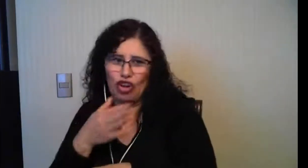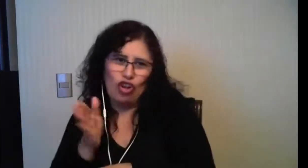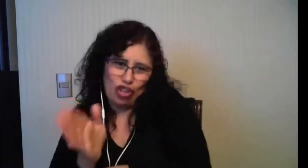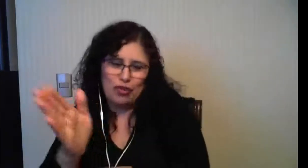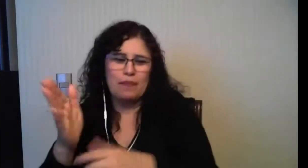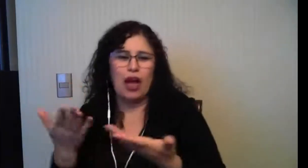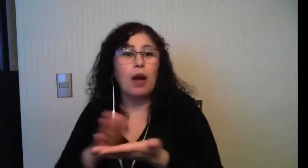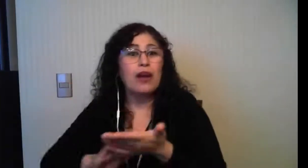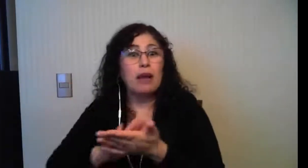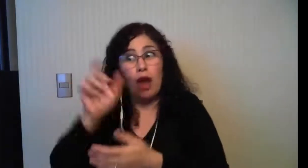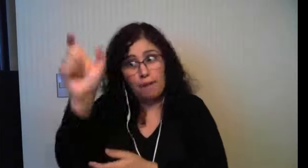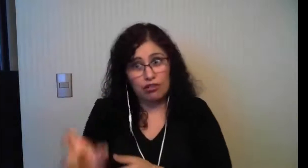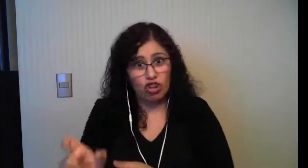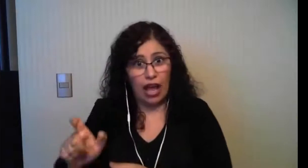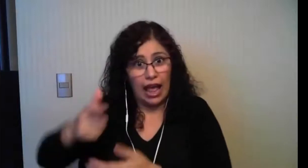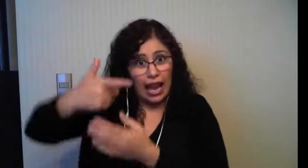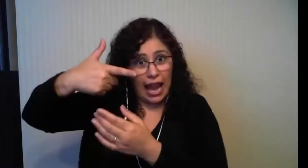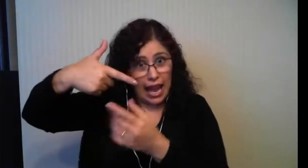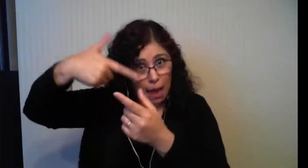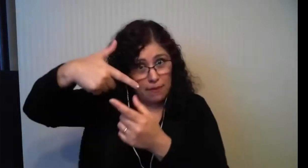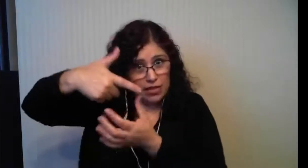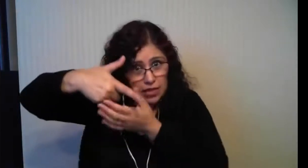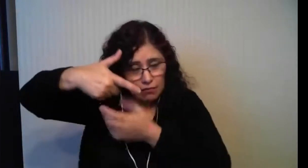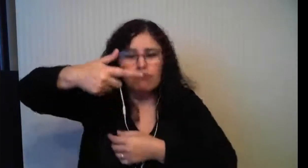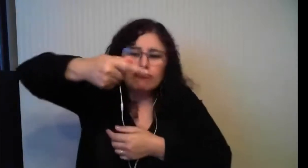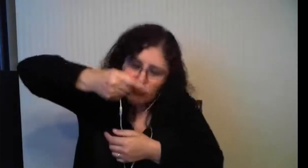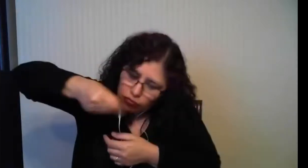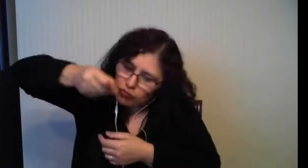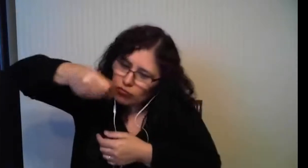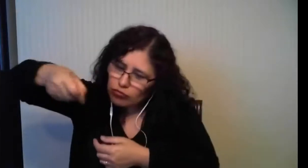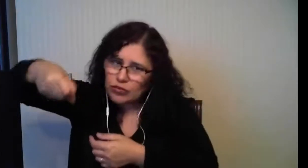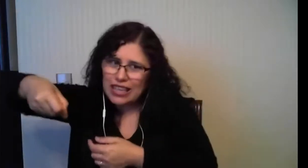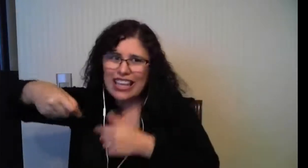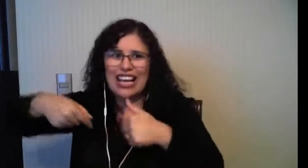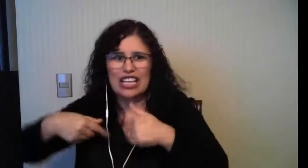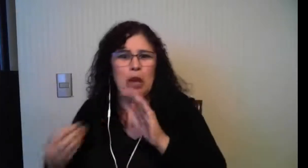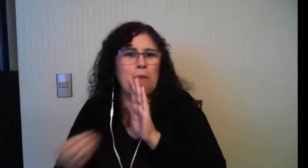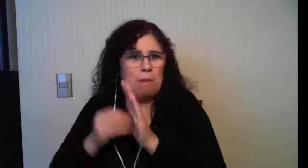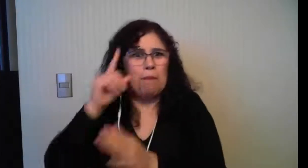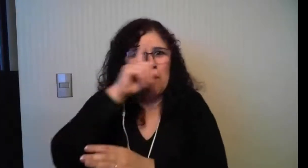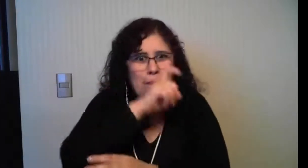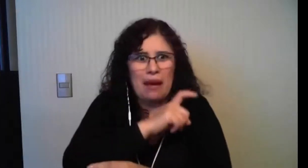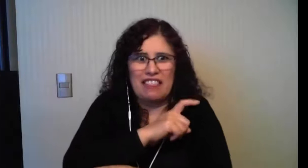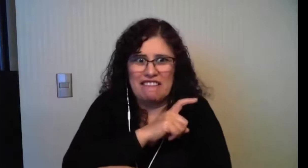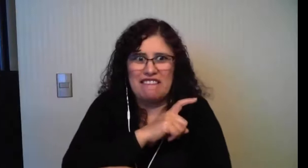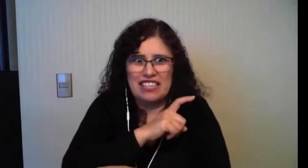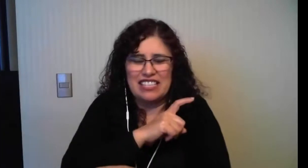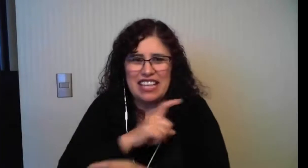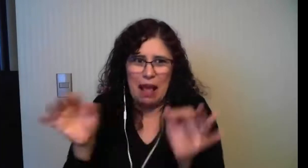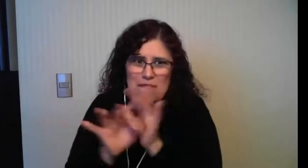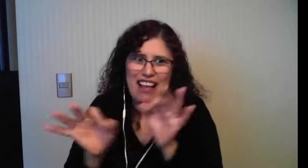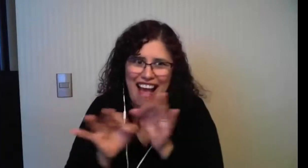o para que yo pueda hablar lo que estoy contando, es mucho más complejo de lo que yo le he contado. Ya se requieren